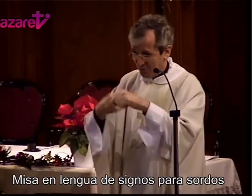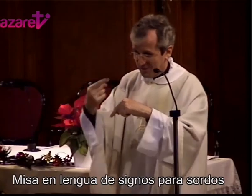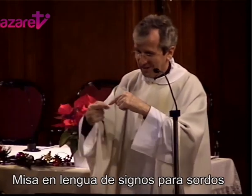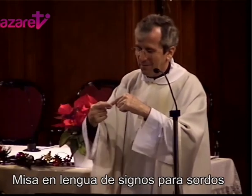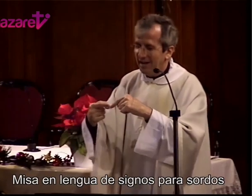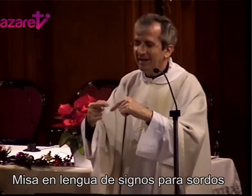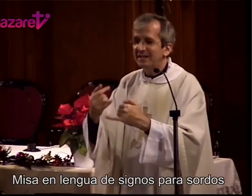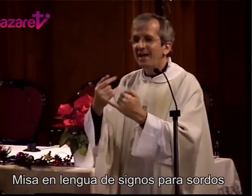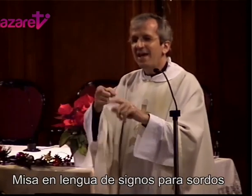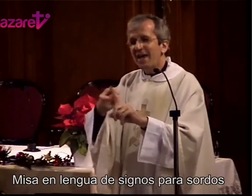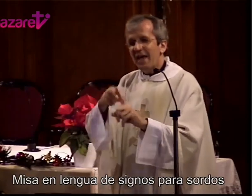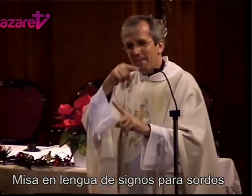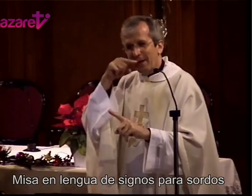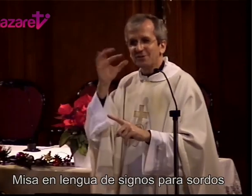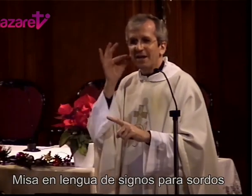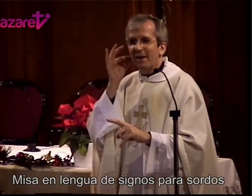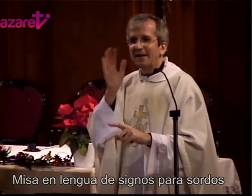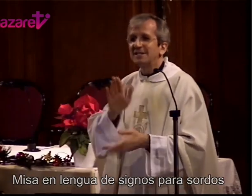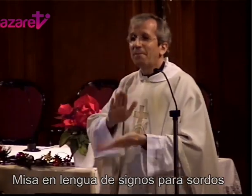vuestras familias. Hermanos y hermanas,